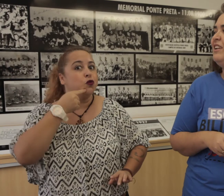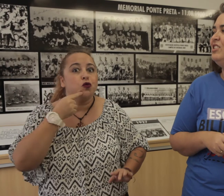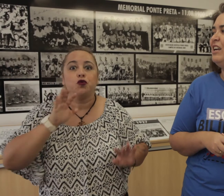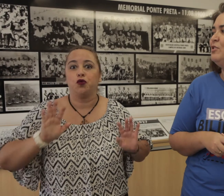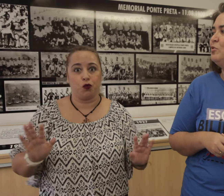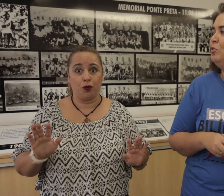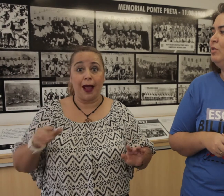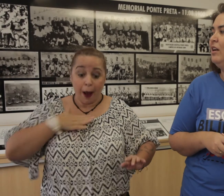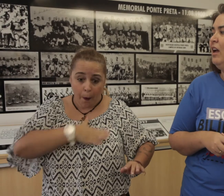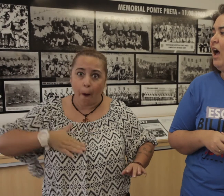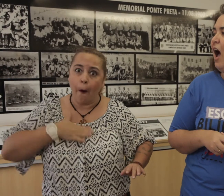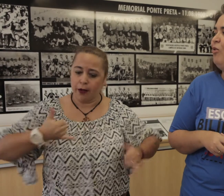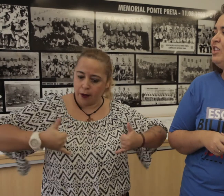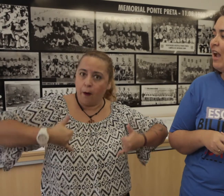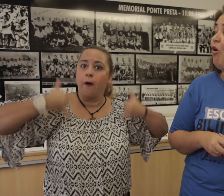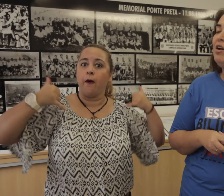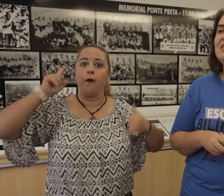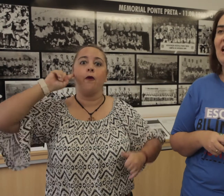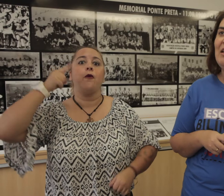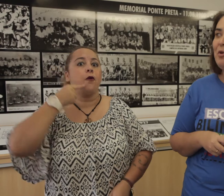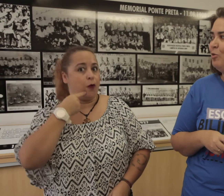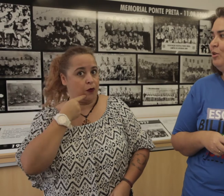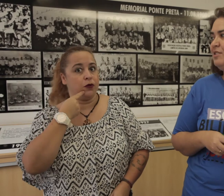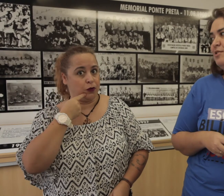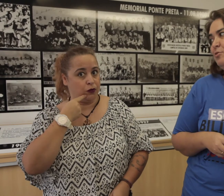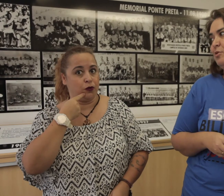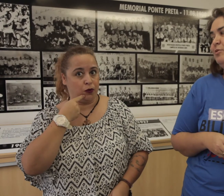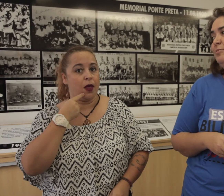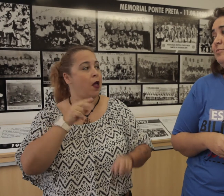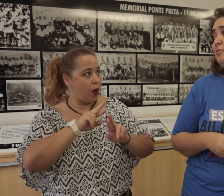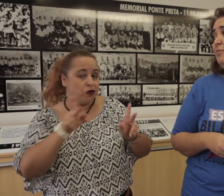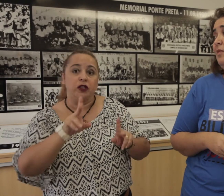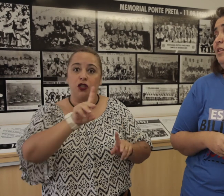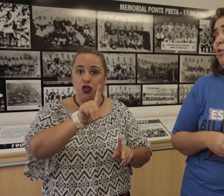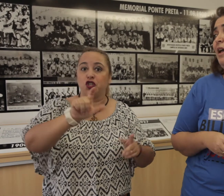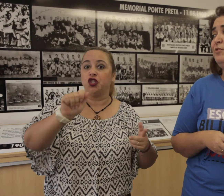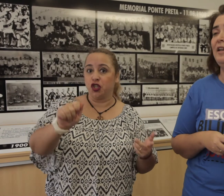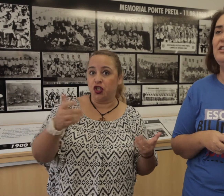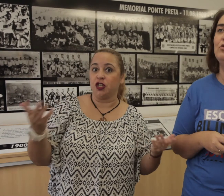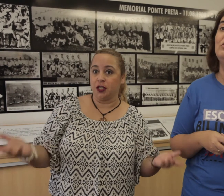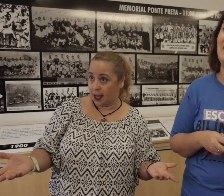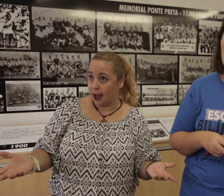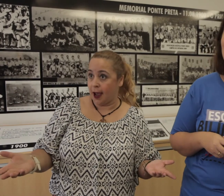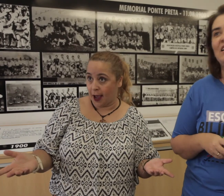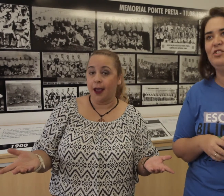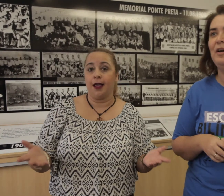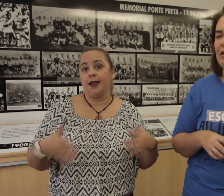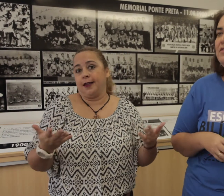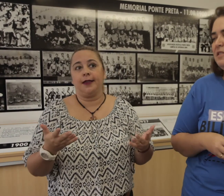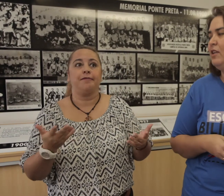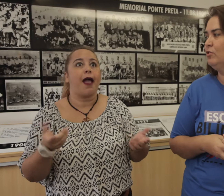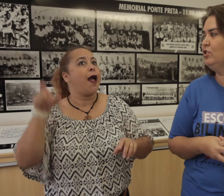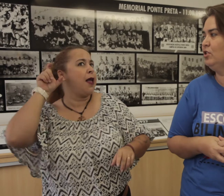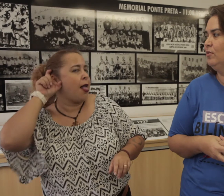uma identidade surda aonde ela gosta e ela tem orgulho de ser surdo. Então, é diferente do DA, que a gente